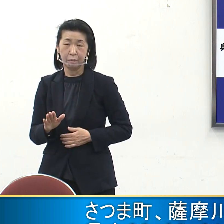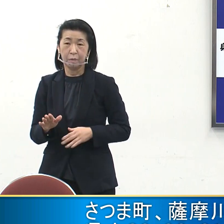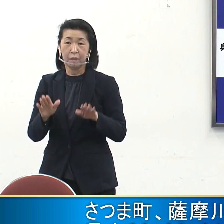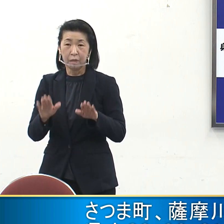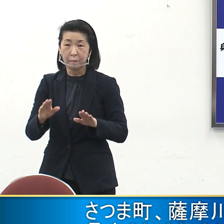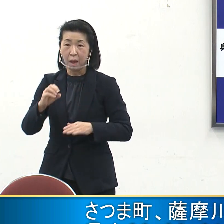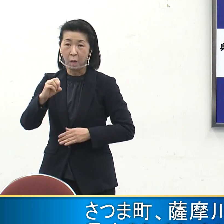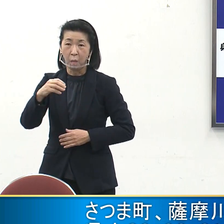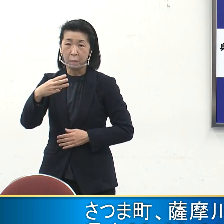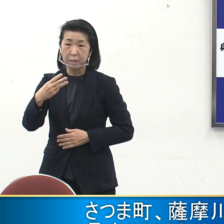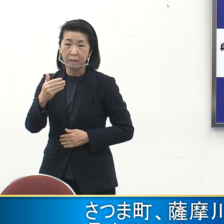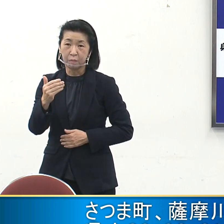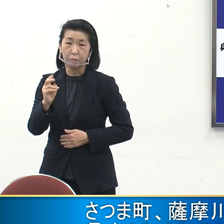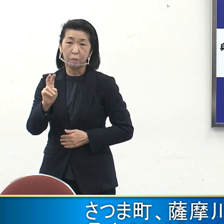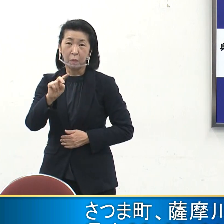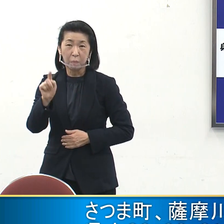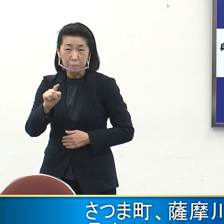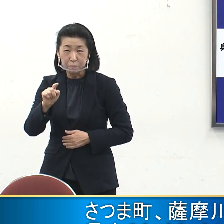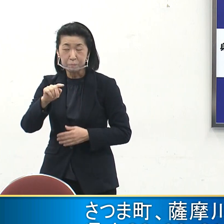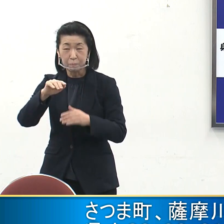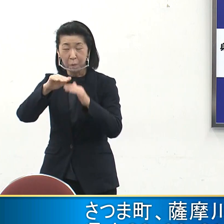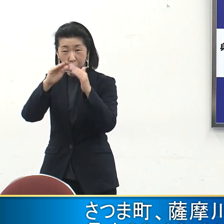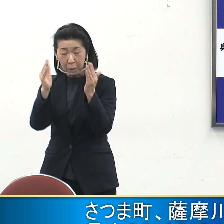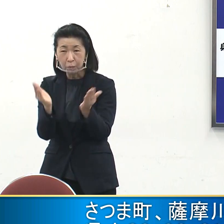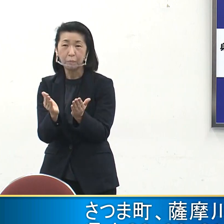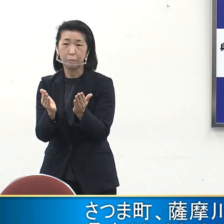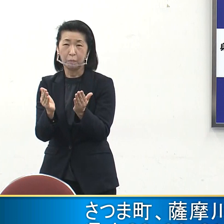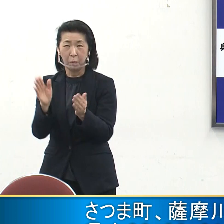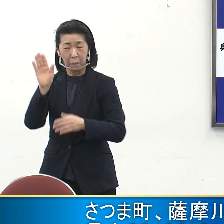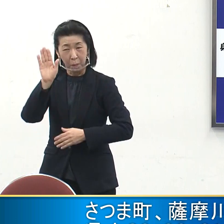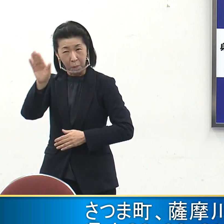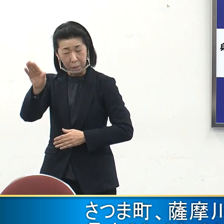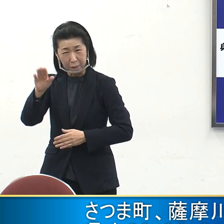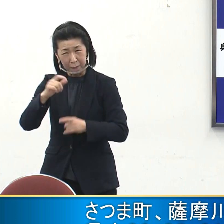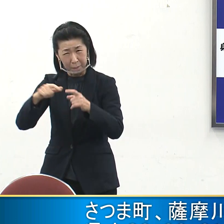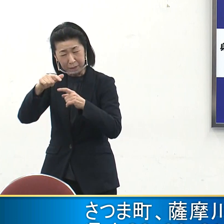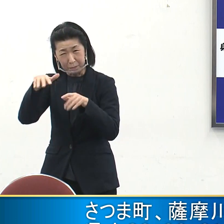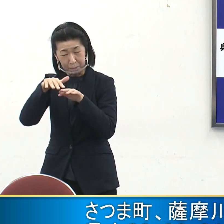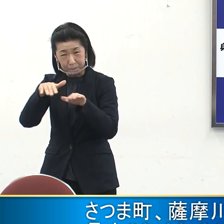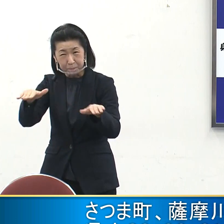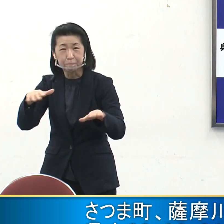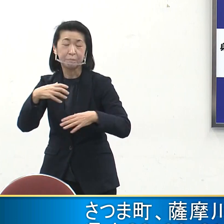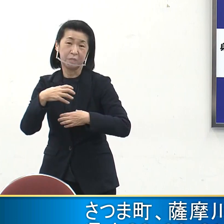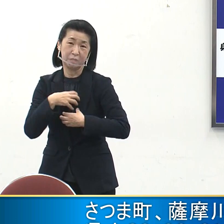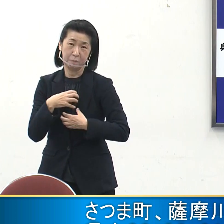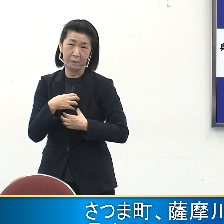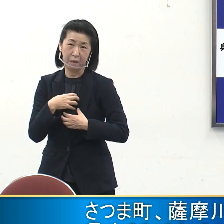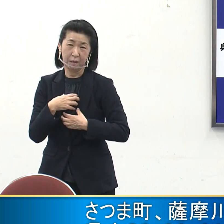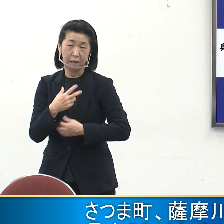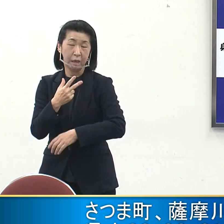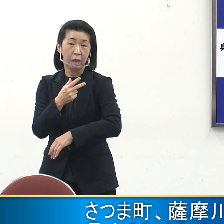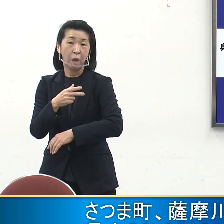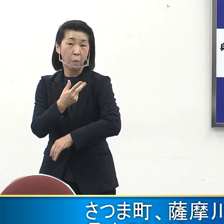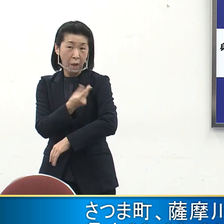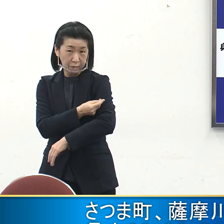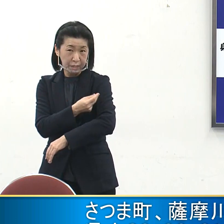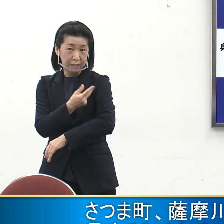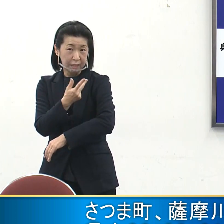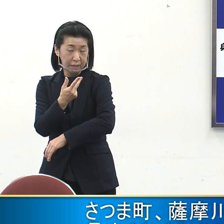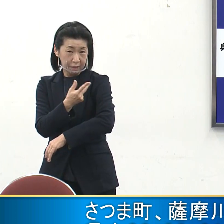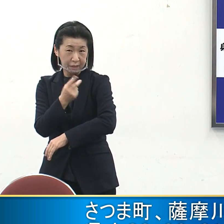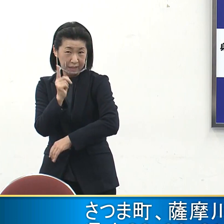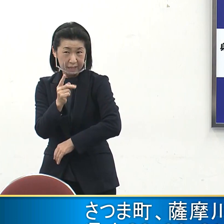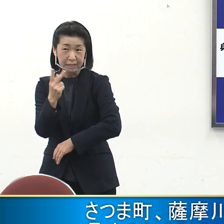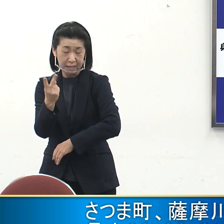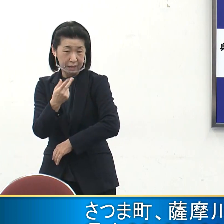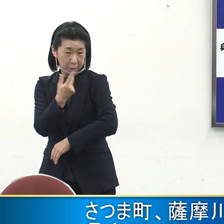と、今後のさらなる感染拡大が懸念されるところです。ワクチンを2回接種された方も油断すること